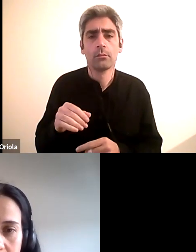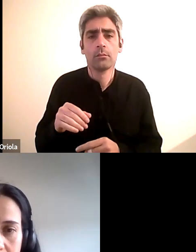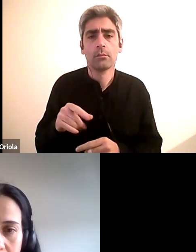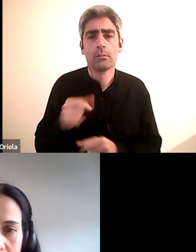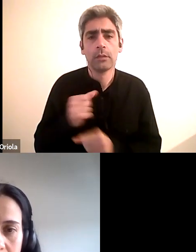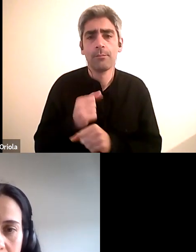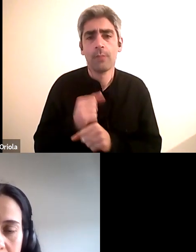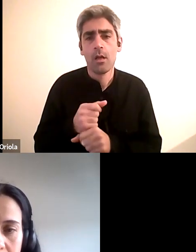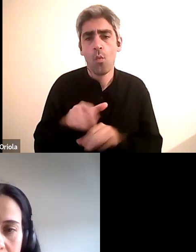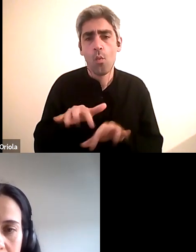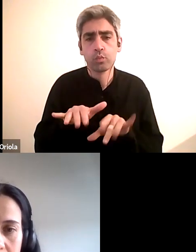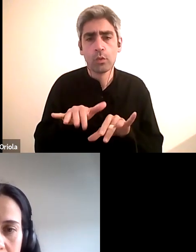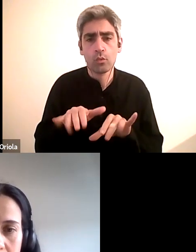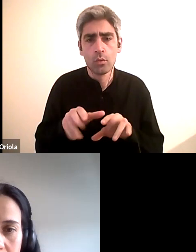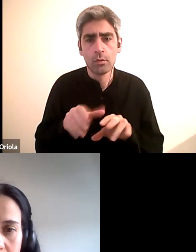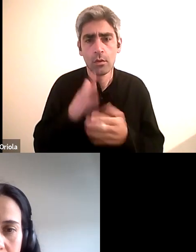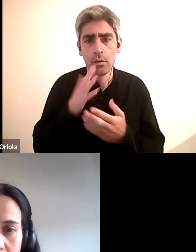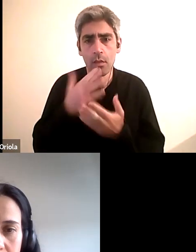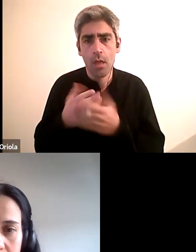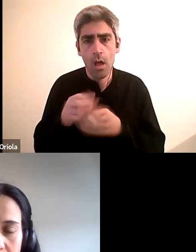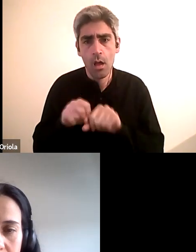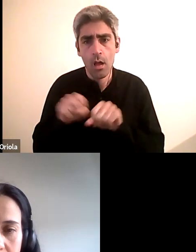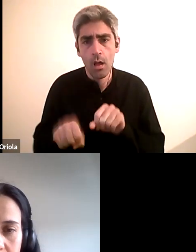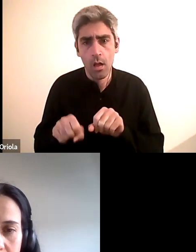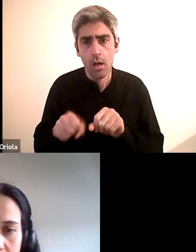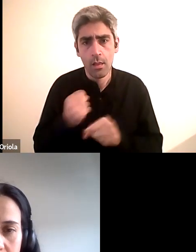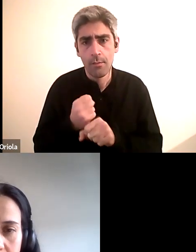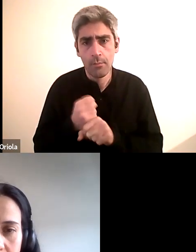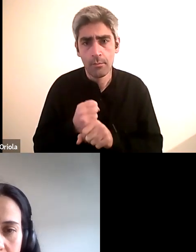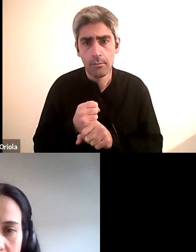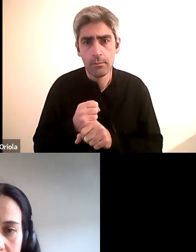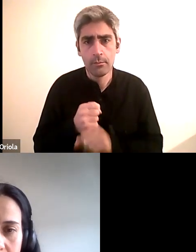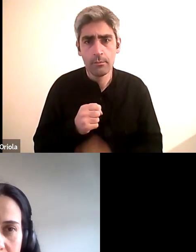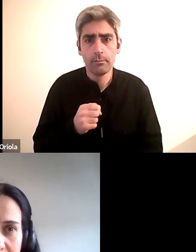ao trabalho com o computador que desencadeie o acidente de trabalho,